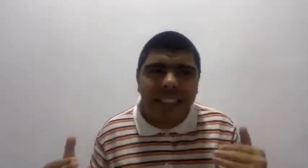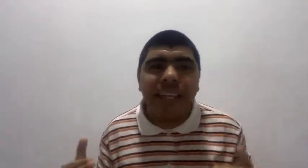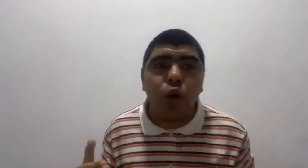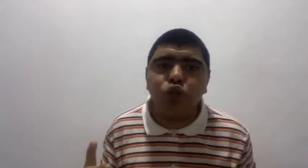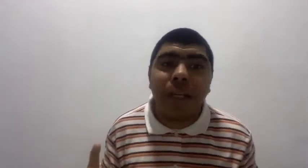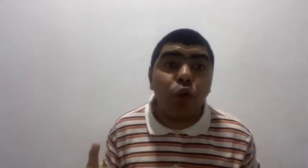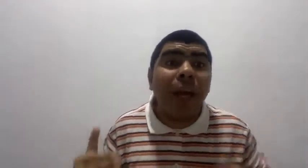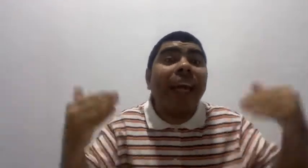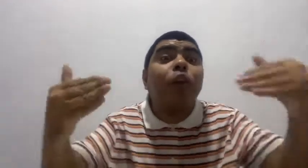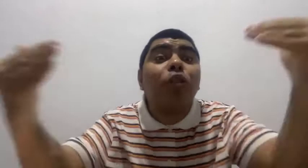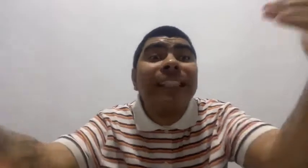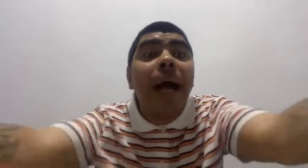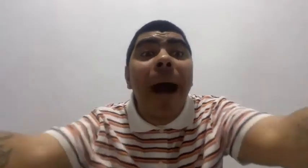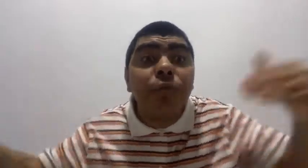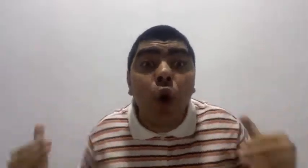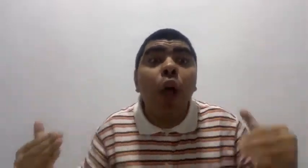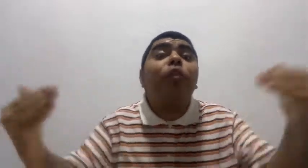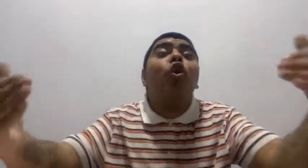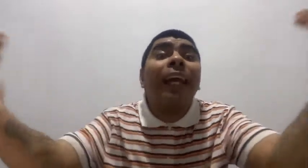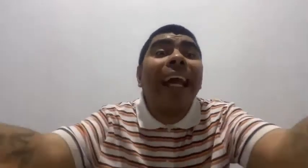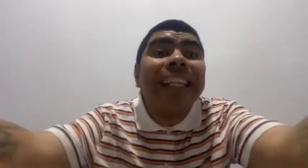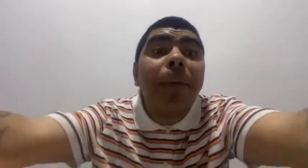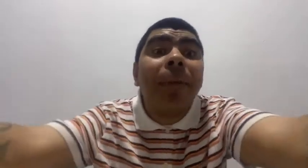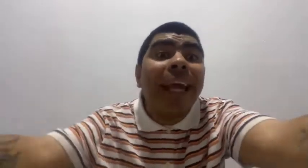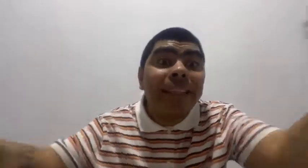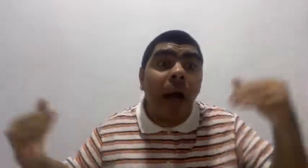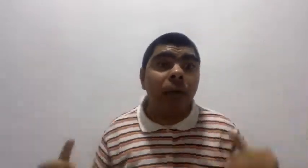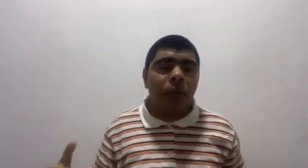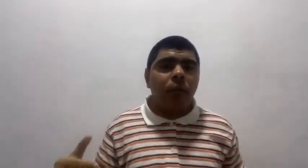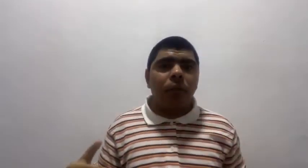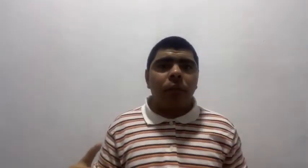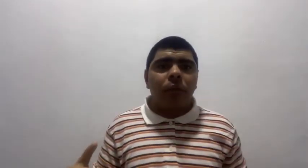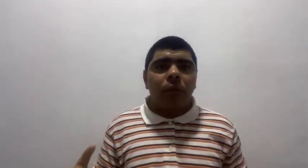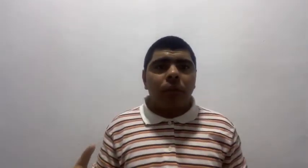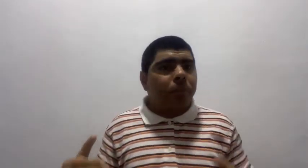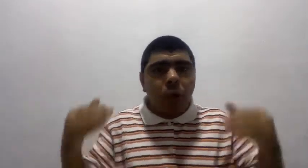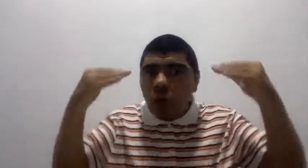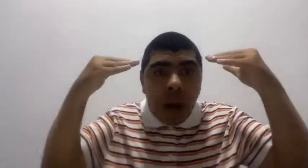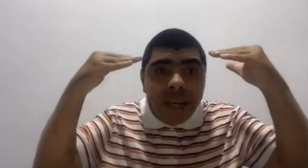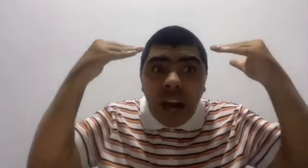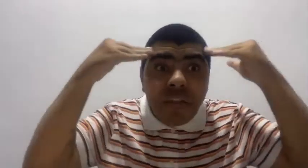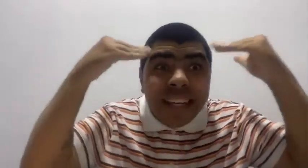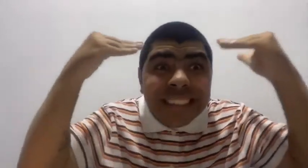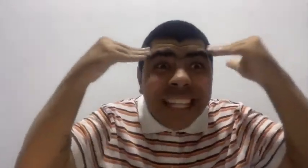tiene en contra tuya. Es que Dios te está amando y no quiere que te pierdas. Pero, amén,